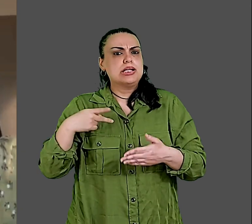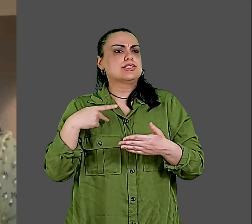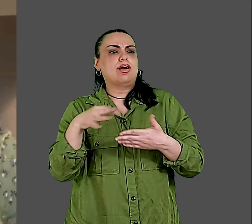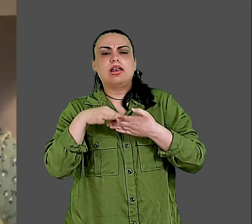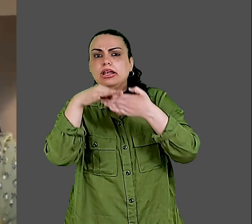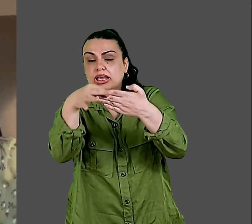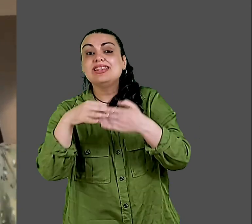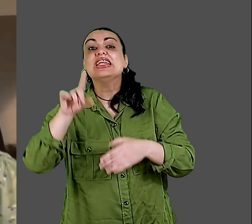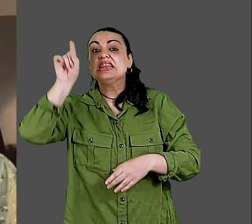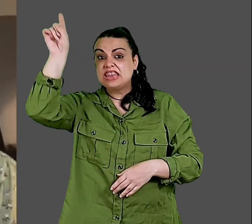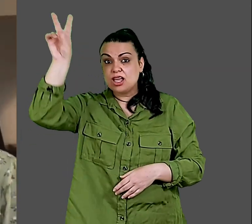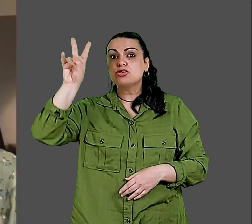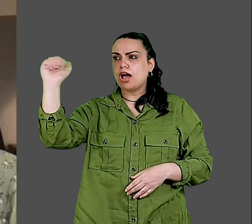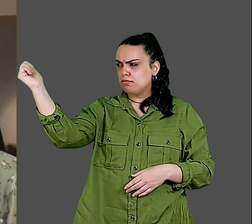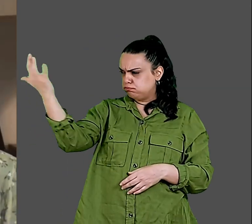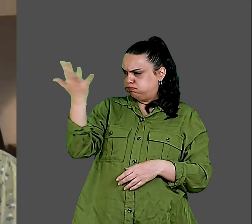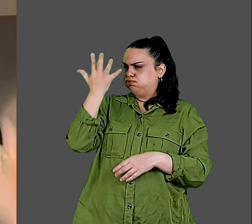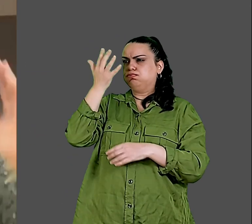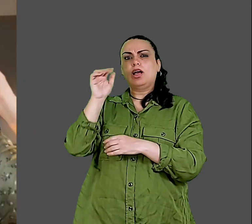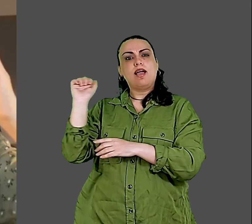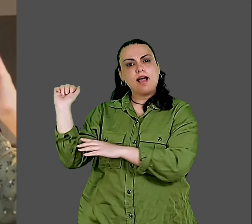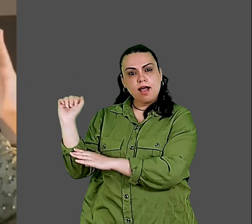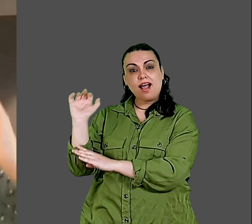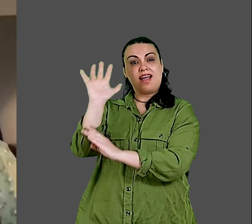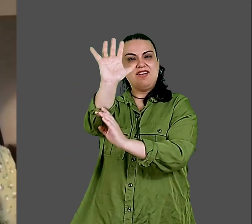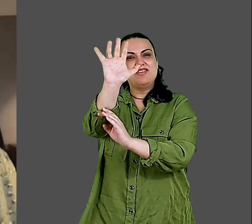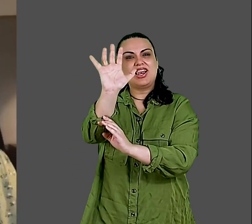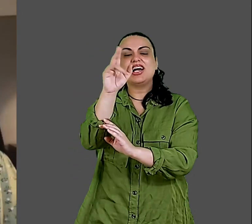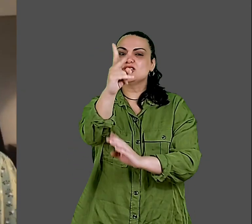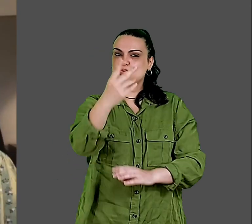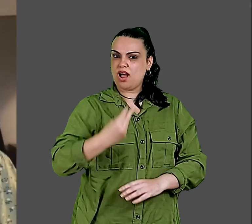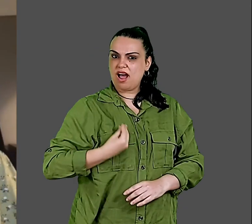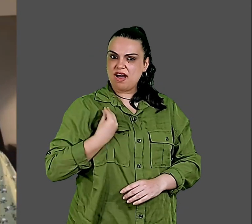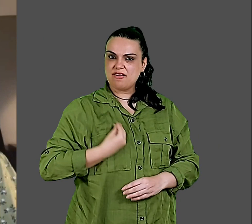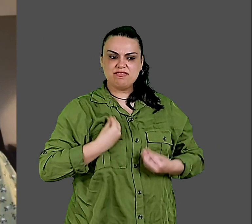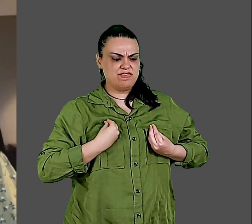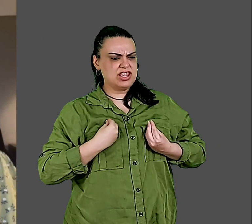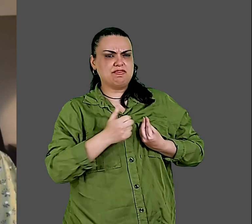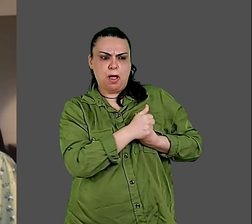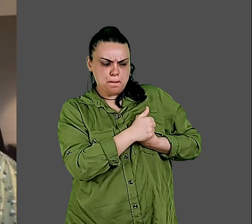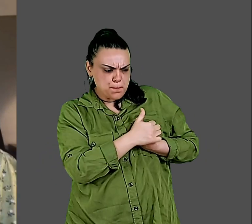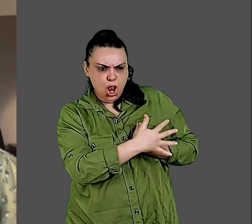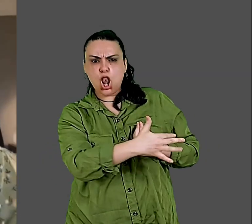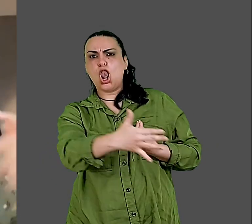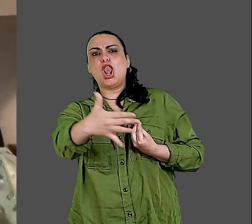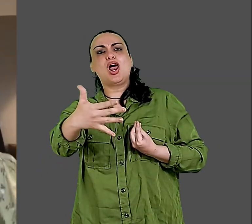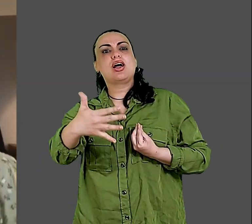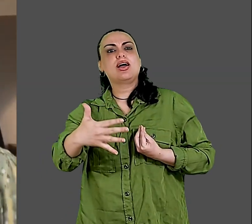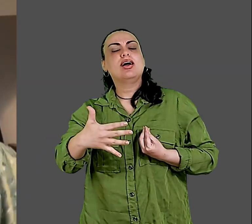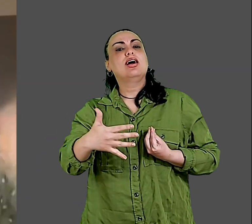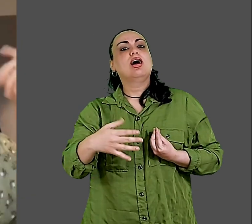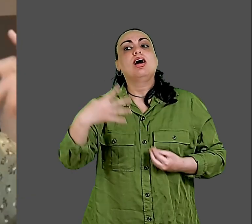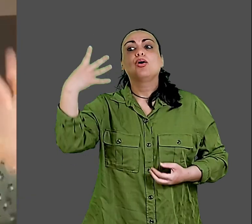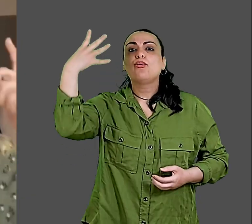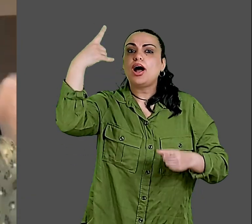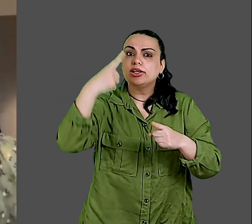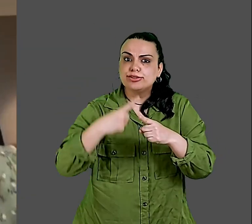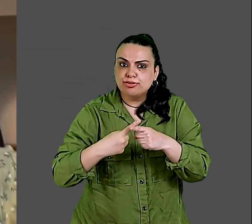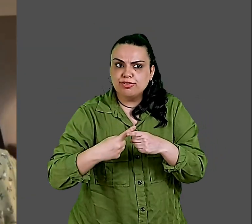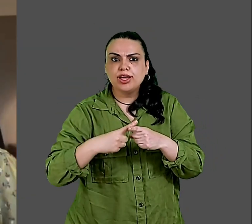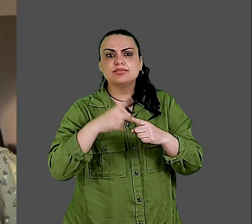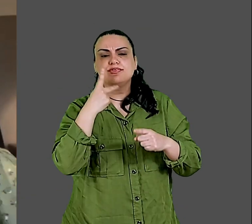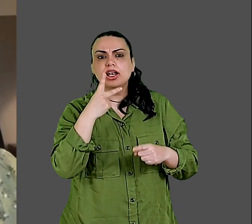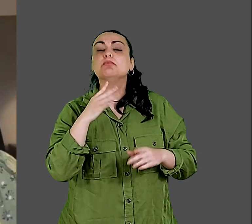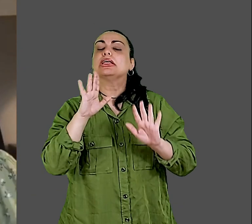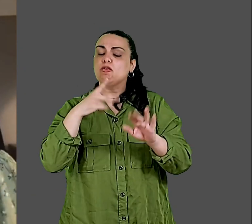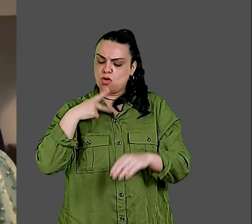revelar na extensão do propósito de como você é. Então, eu já ministro. Camila, é a 4ª vez que você está falando. E eu vou falar conforme o